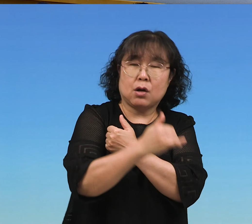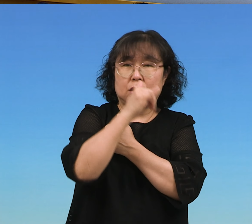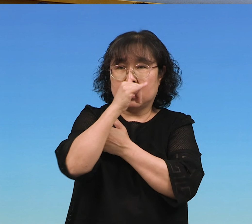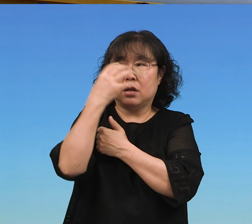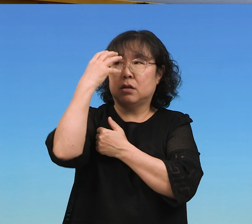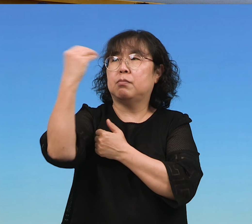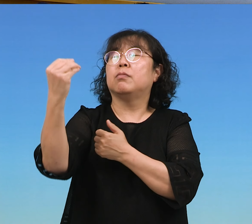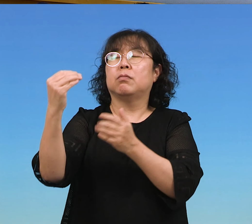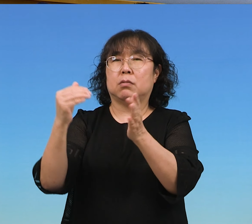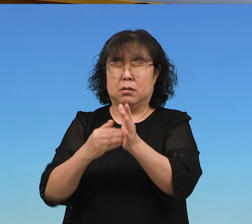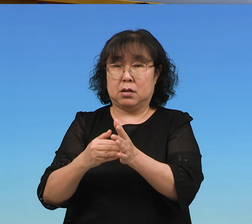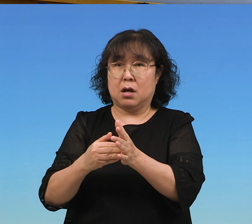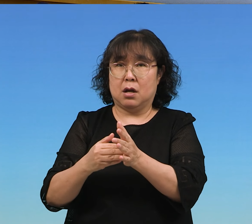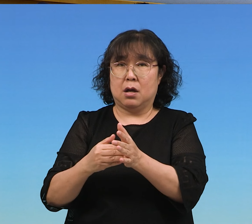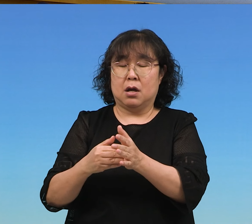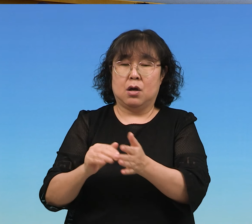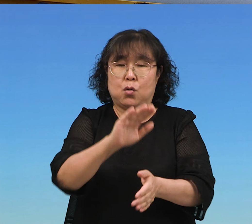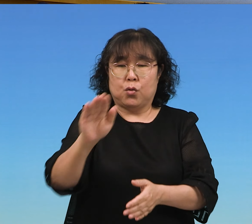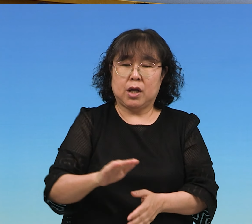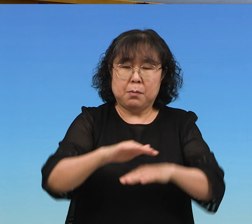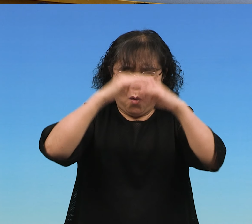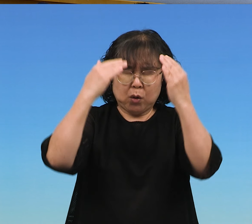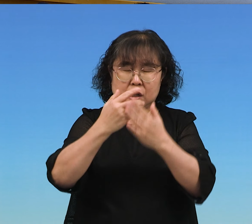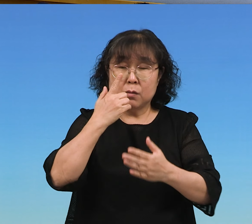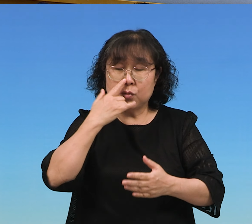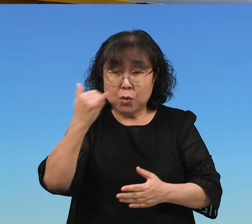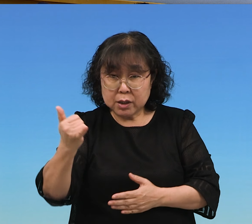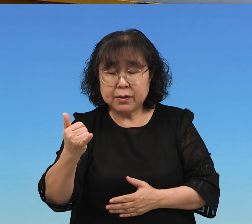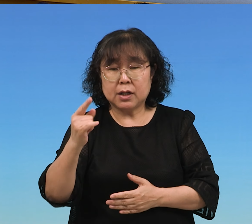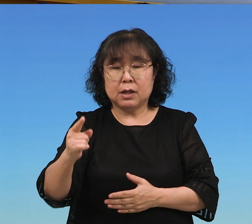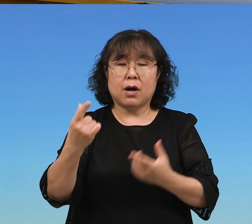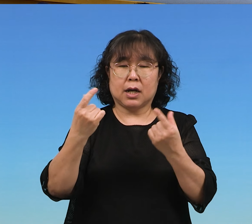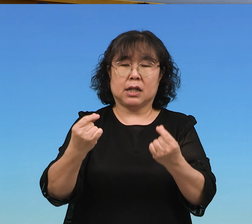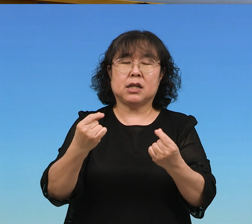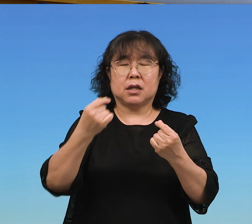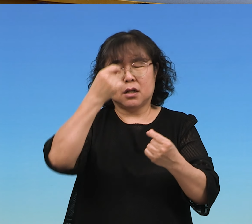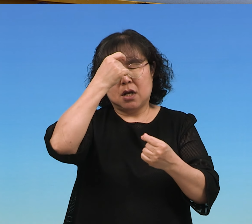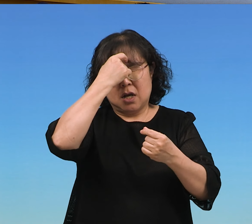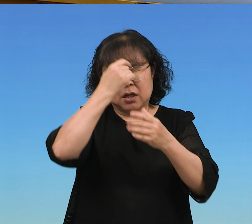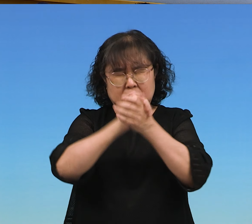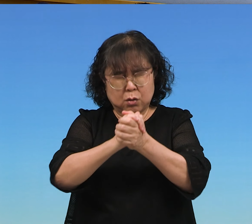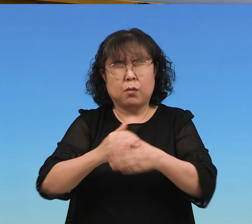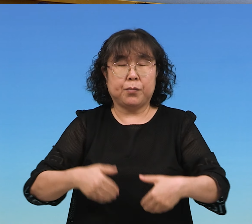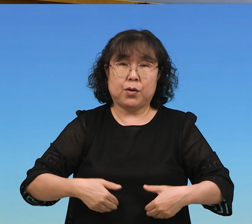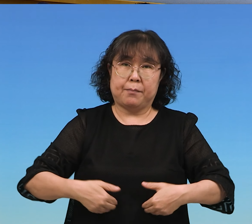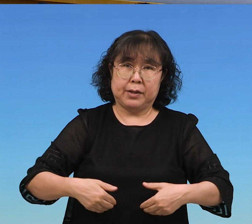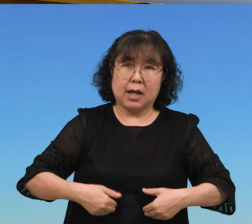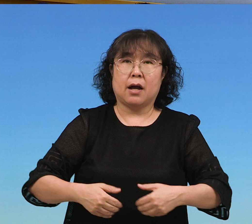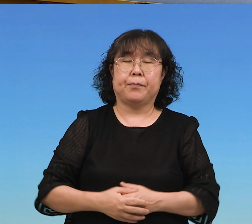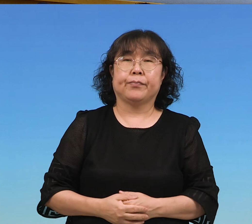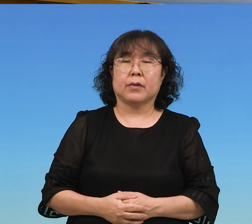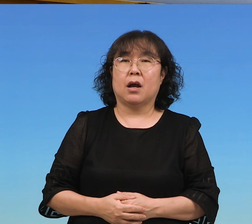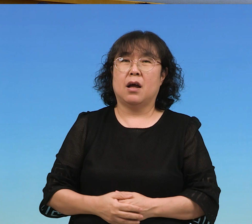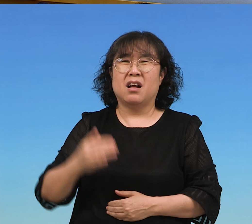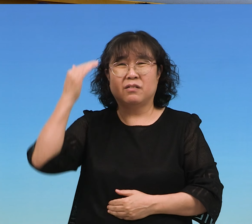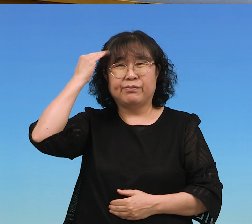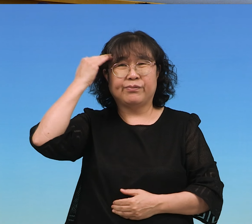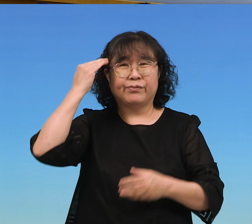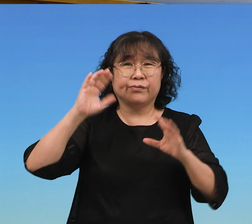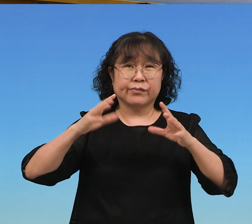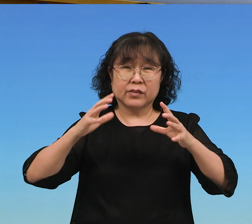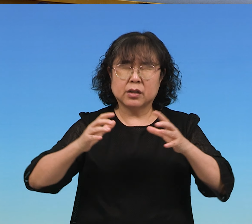섬기는 우리 모든 부모님들이 눈물로 구해야 될 기도 제목이라고 생각합니다. 오늘 우리나라 청년들 정말